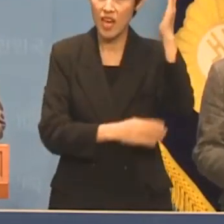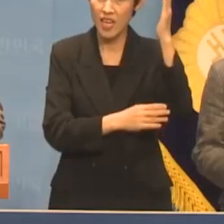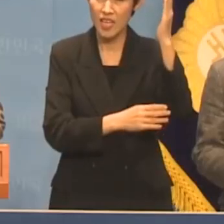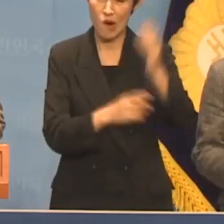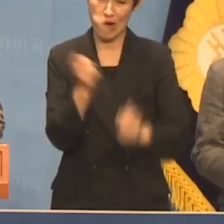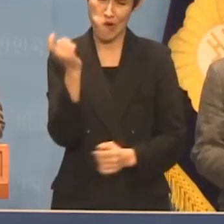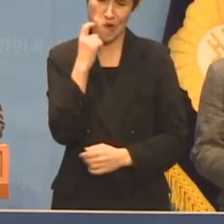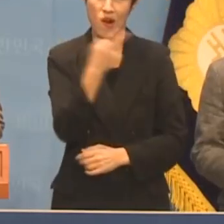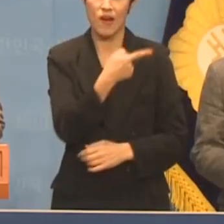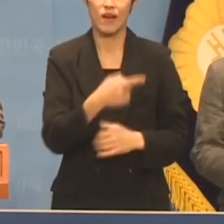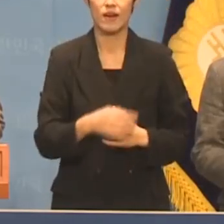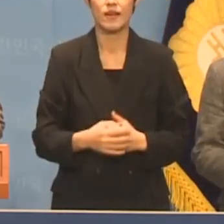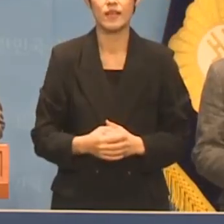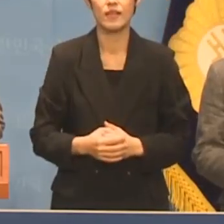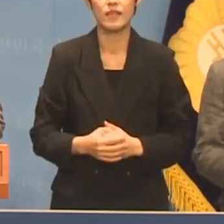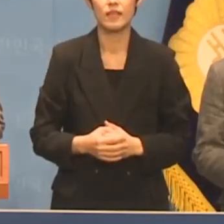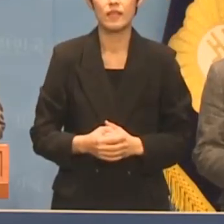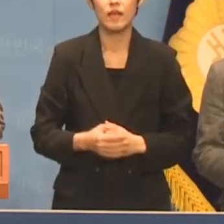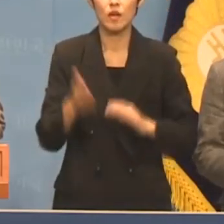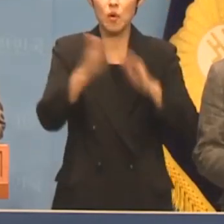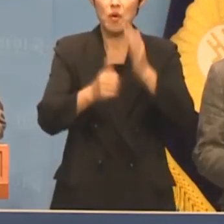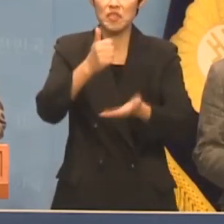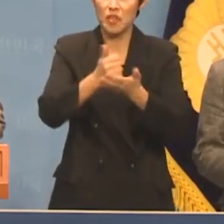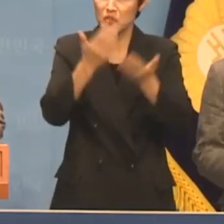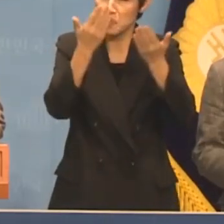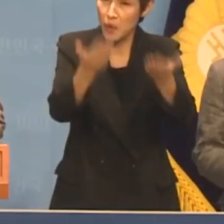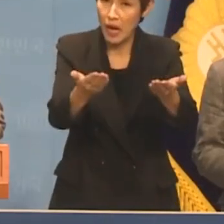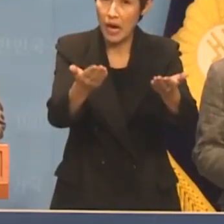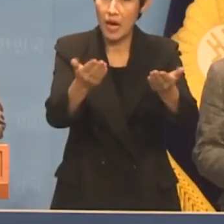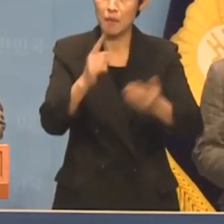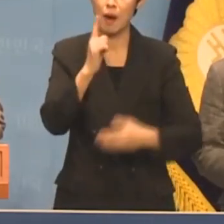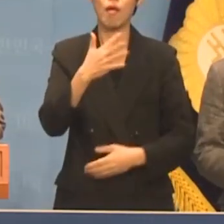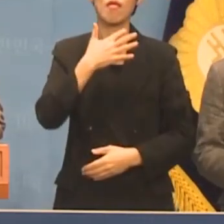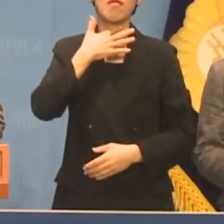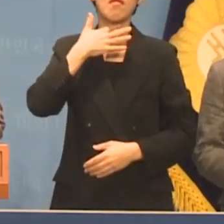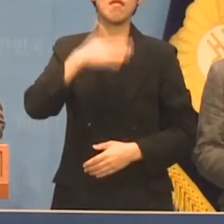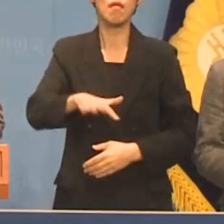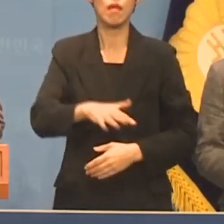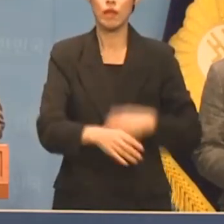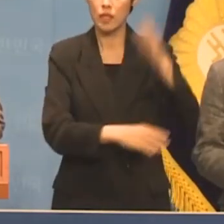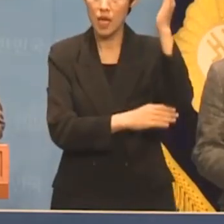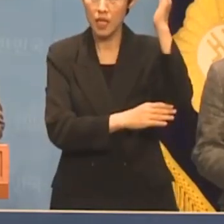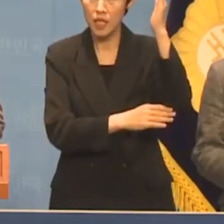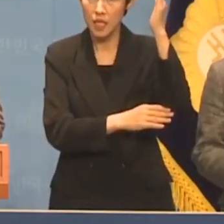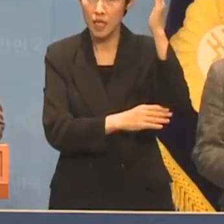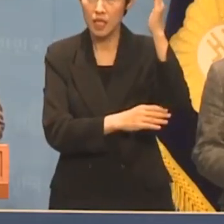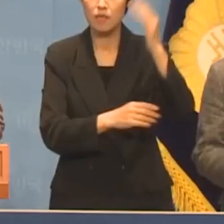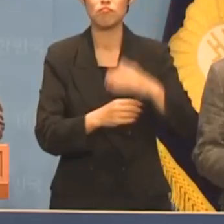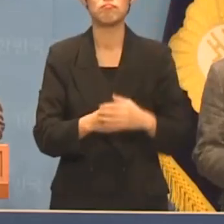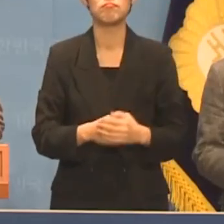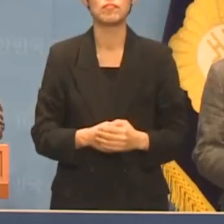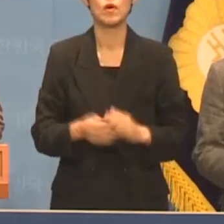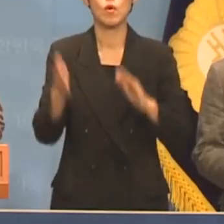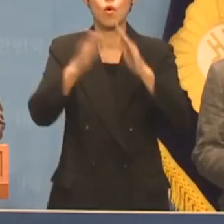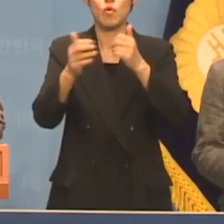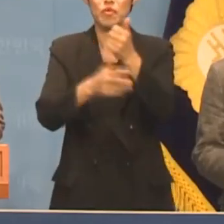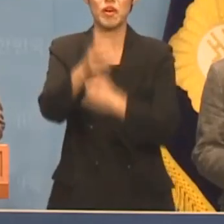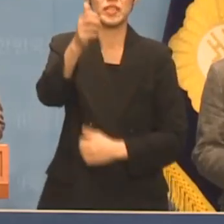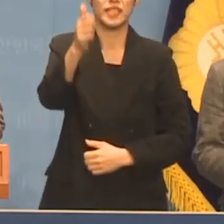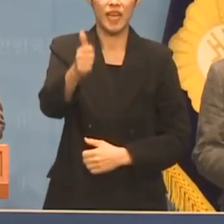완전한 거짓입니다. 누구를 공천 줘라 이런 얘기를 해본 적이 없다는 말도, 그 당시에